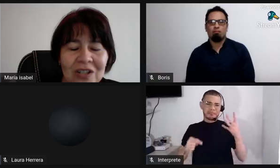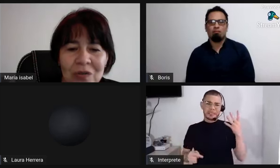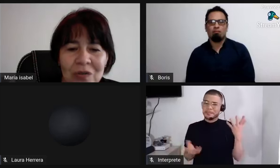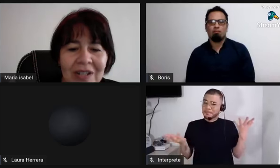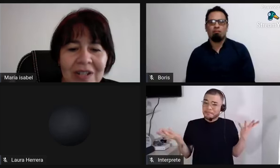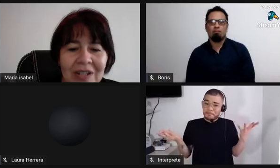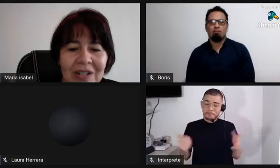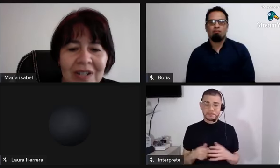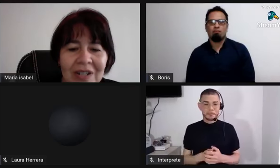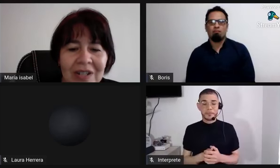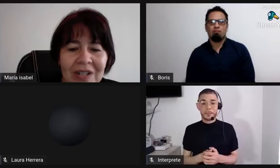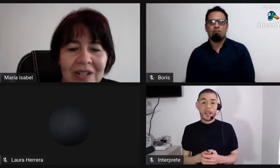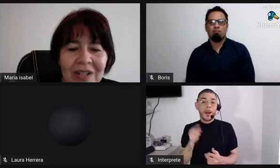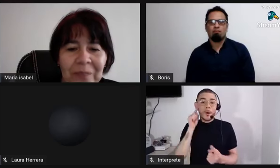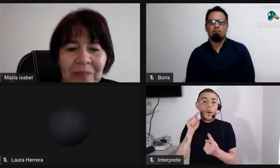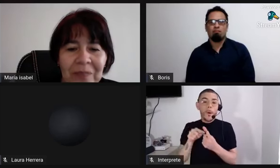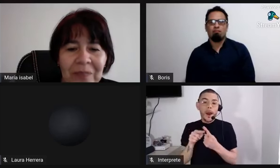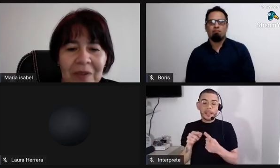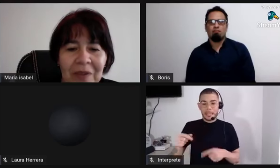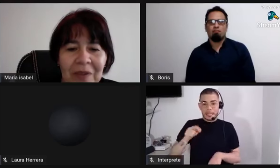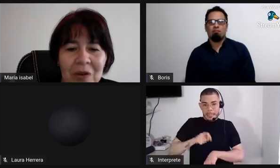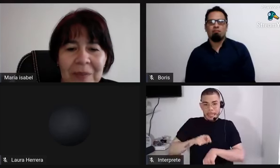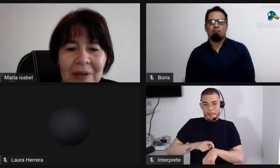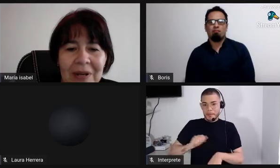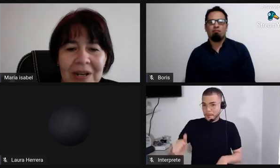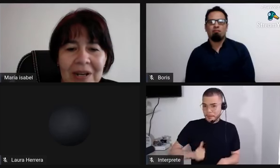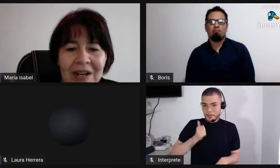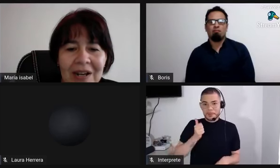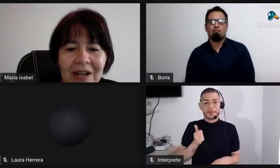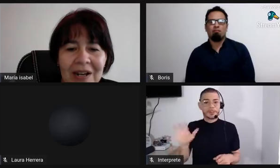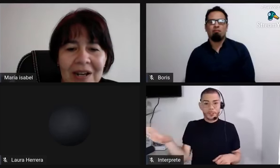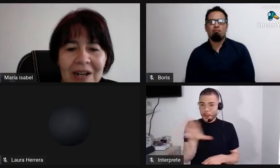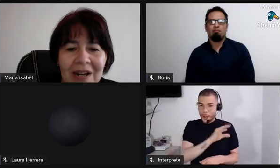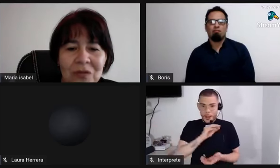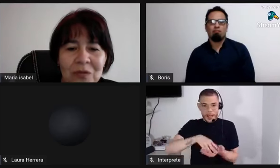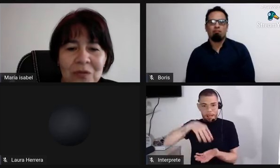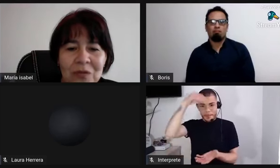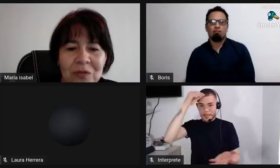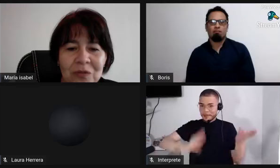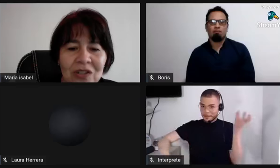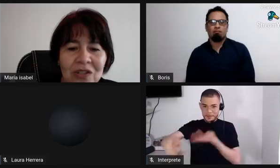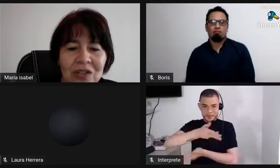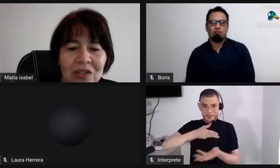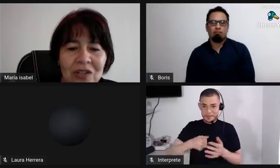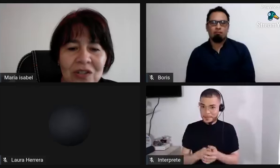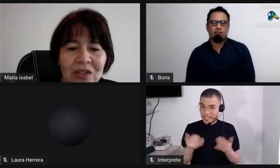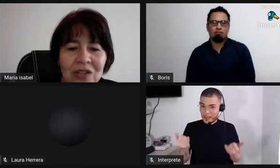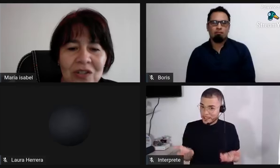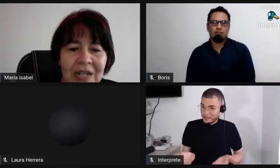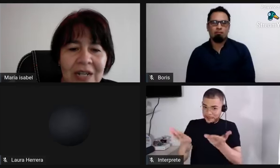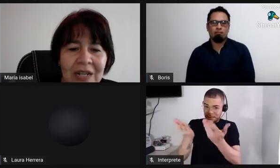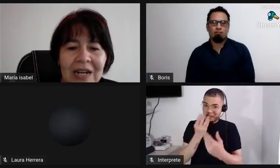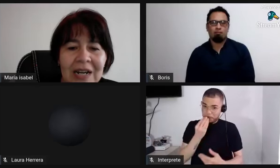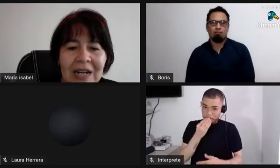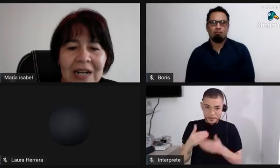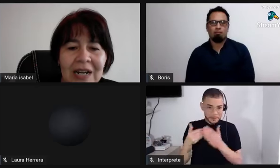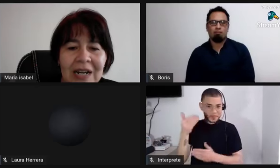y aprender todos. Entonces, voy a darle la palabra a Boris para que empiece su presentación. Para